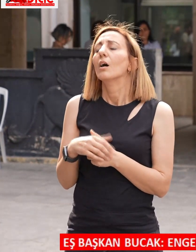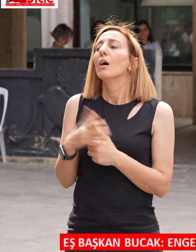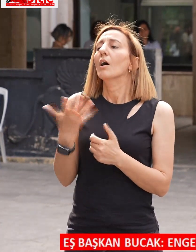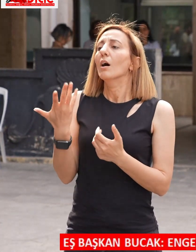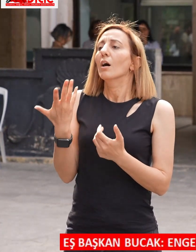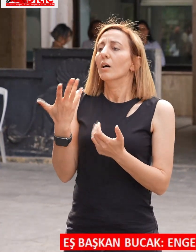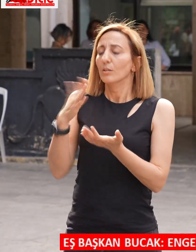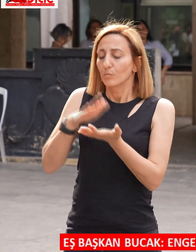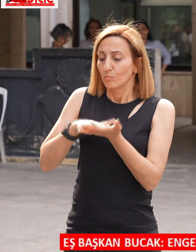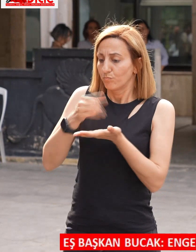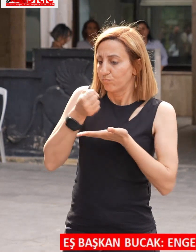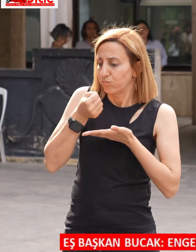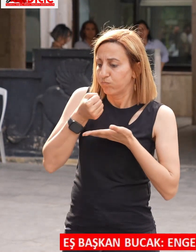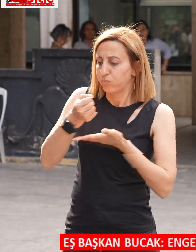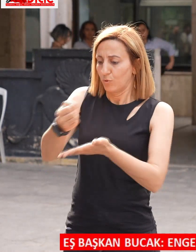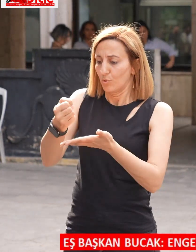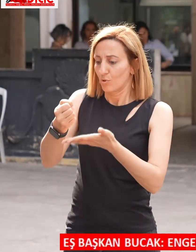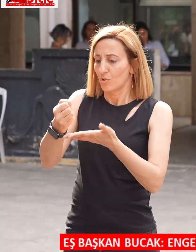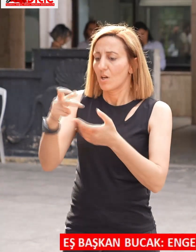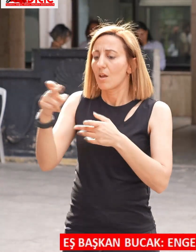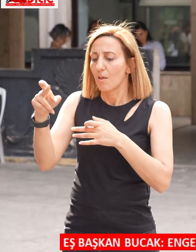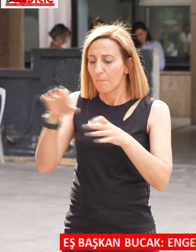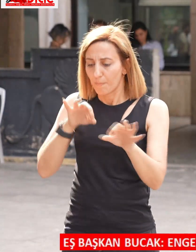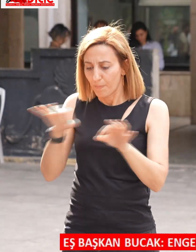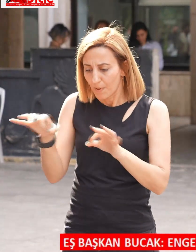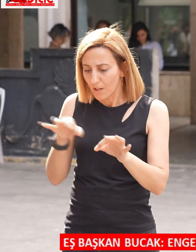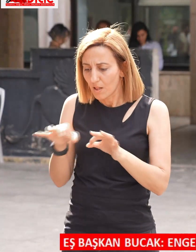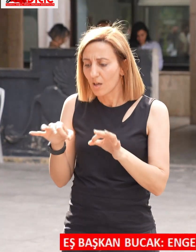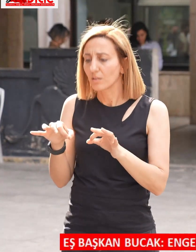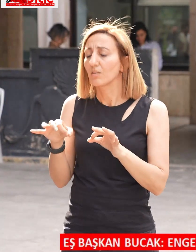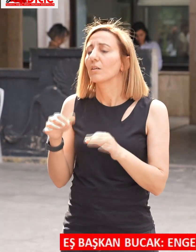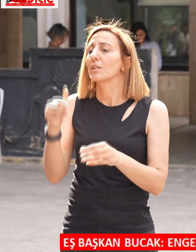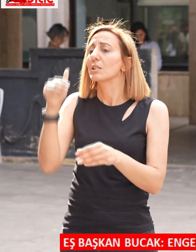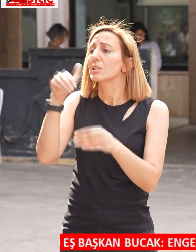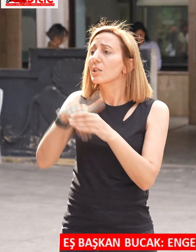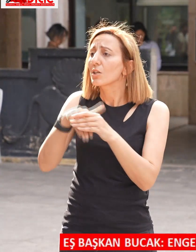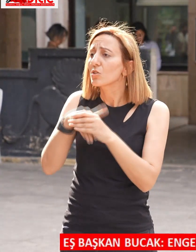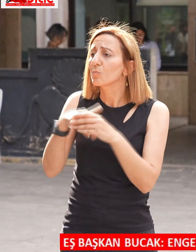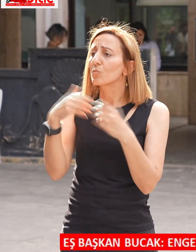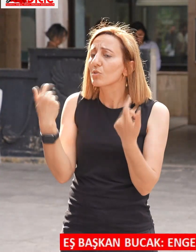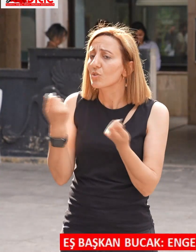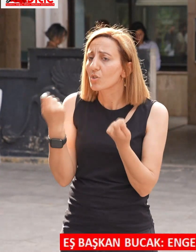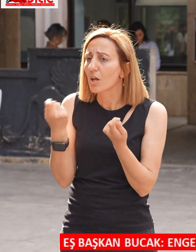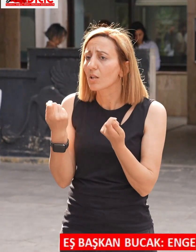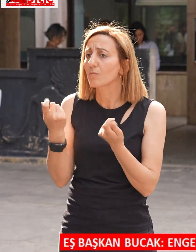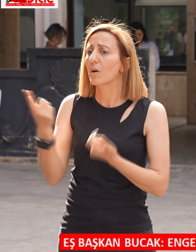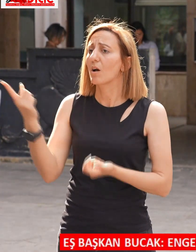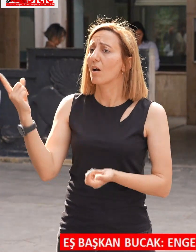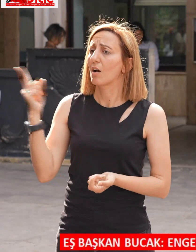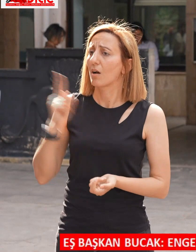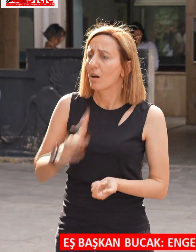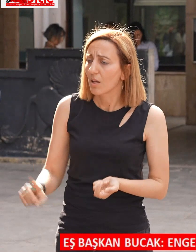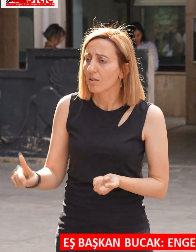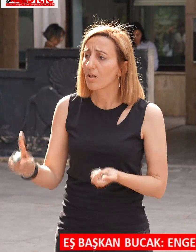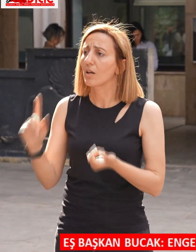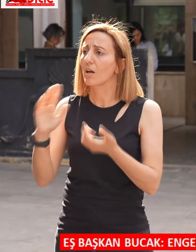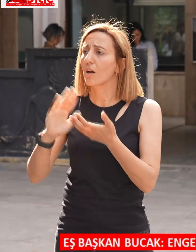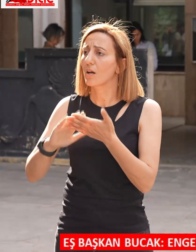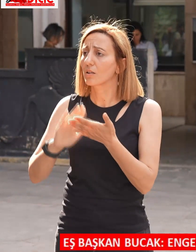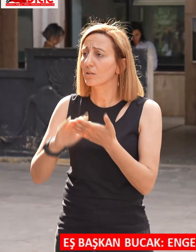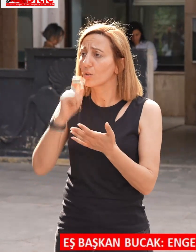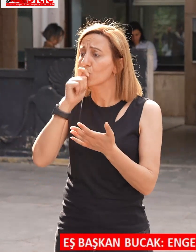da birlikte olmak üzere seçim çalışması boyunca da tüm aday arkadaşlarımızla